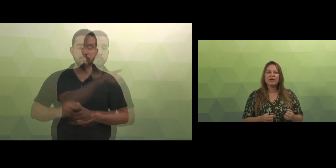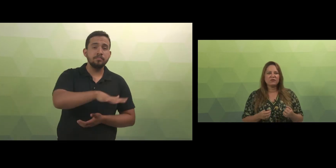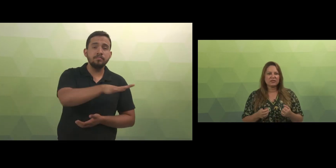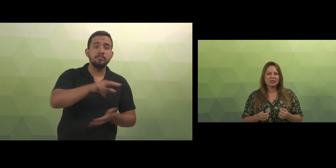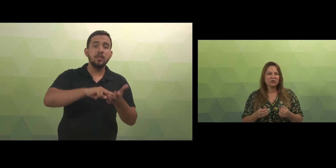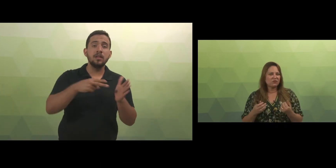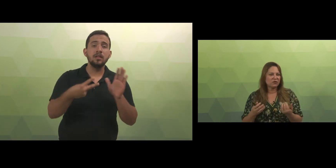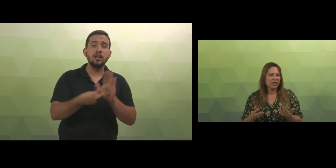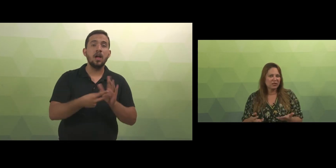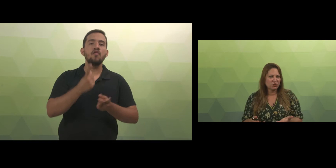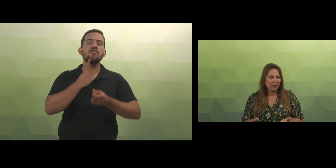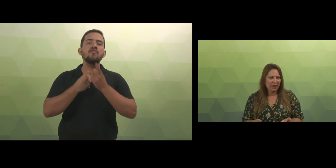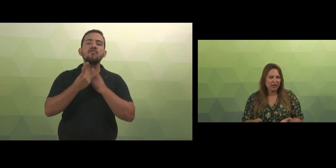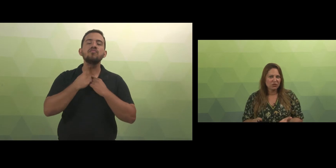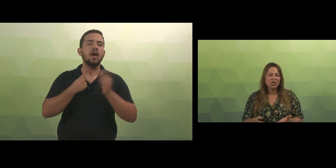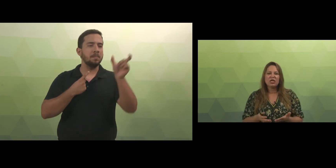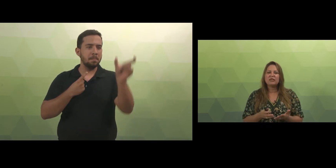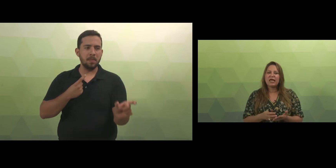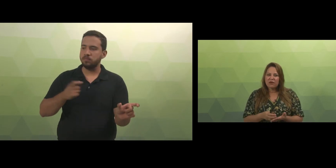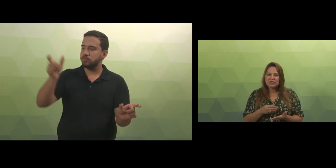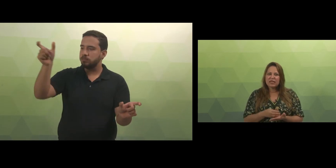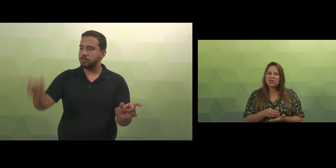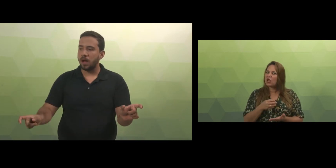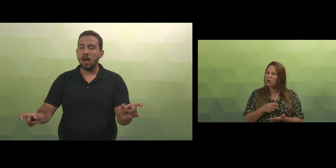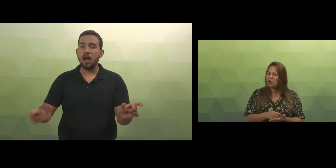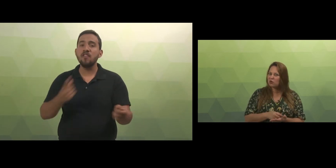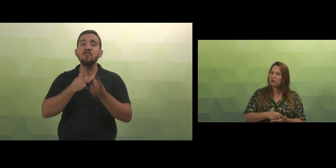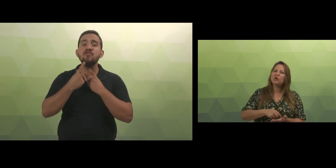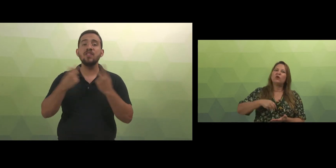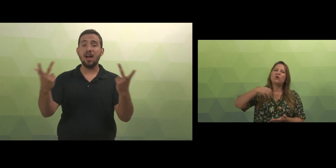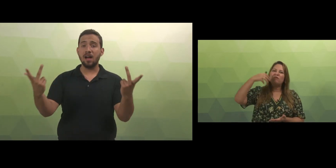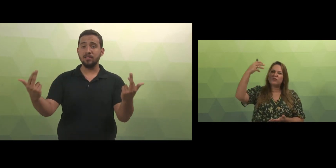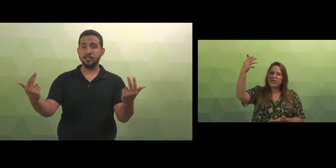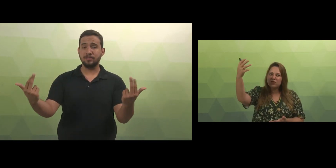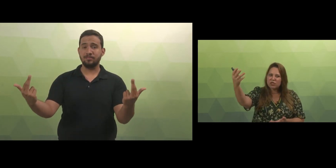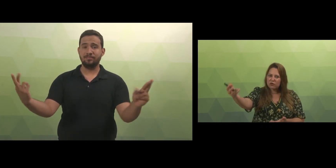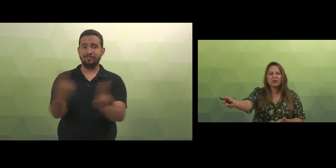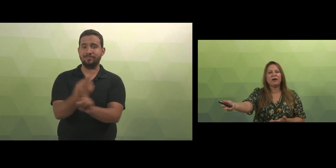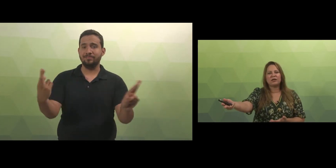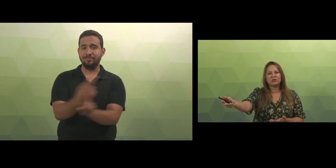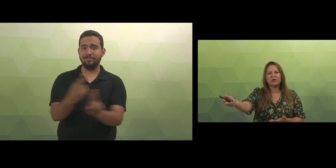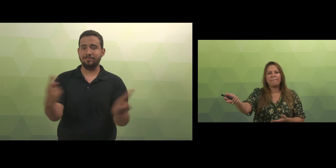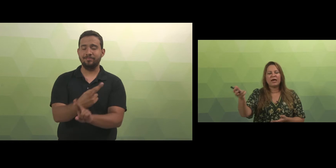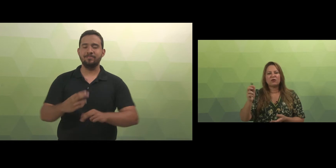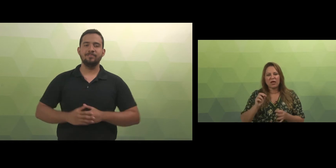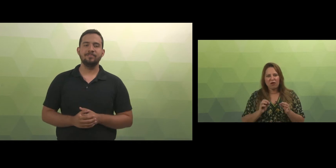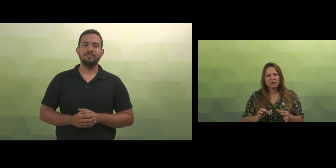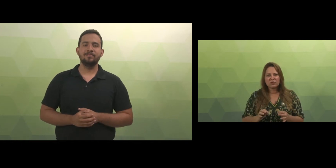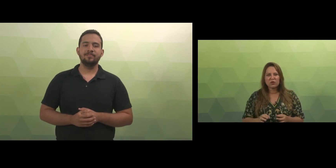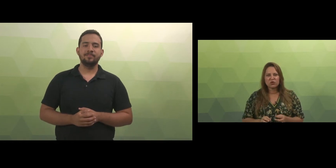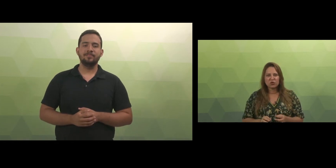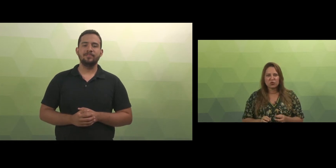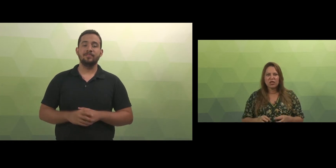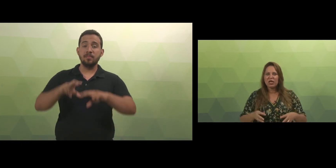que a manifestação da vontade de uma parte deve estar de acordo com a vontade da outra parte, para que o